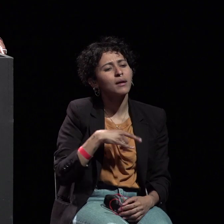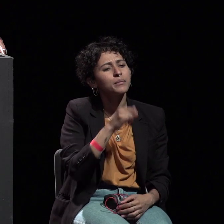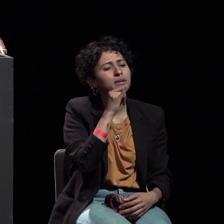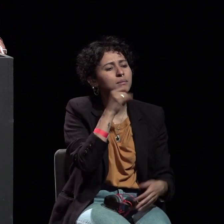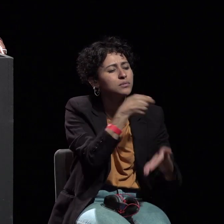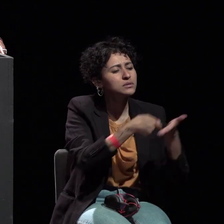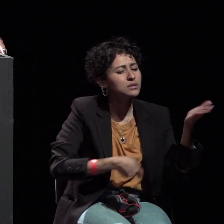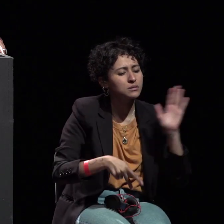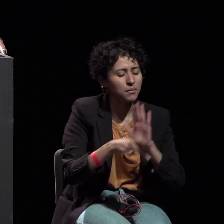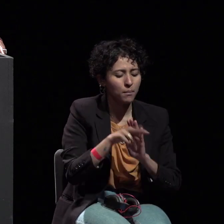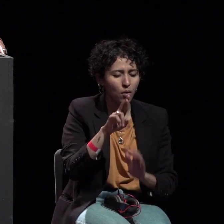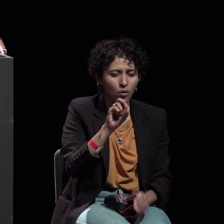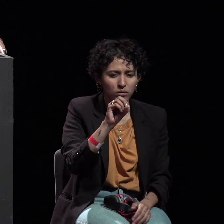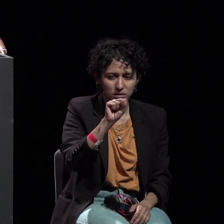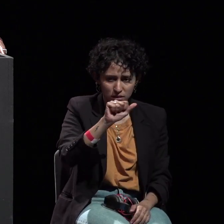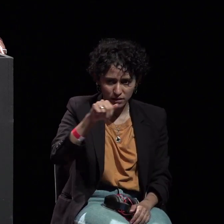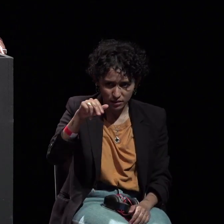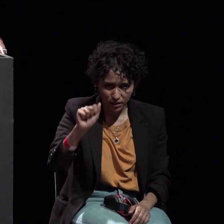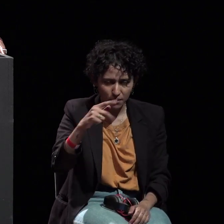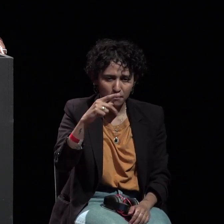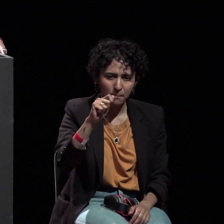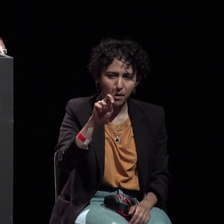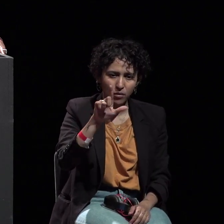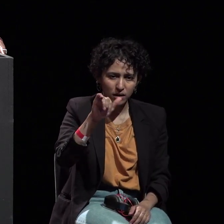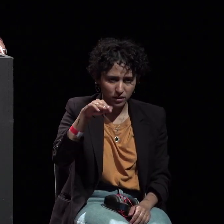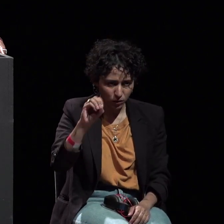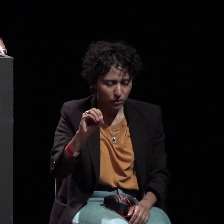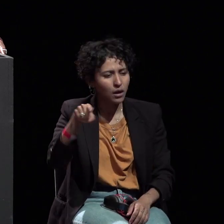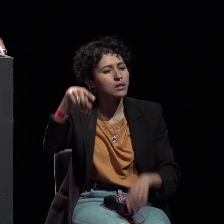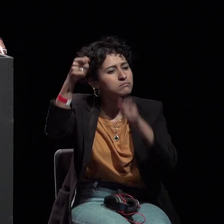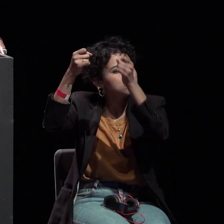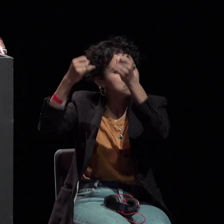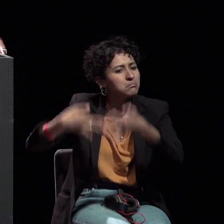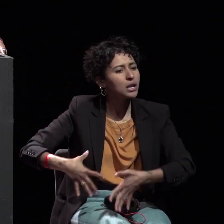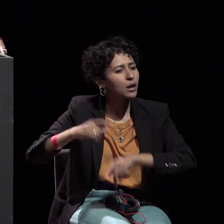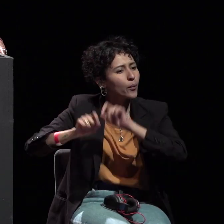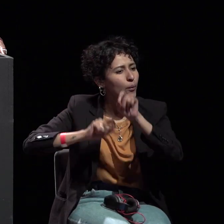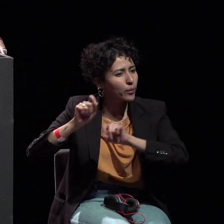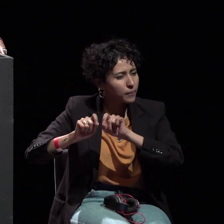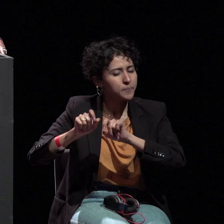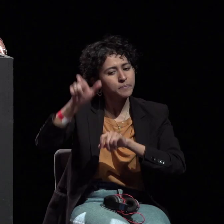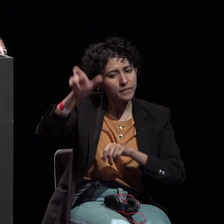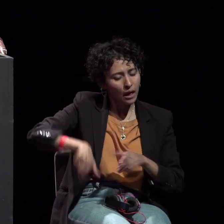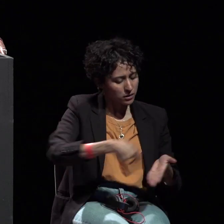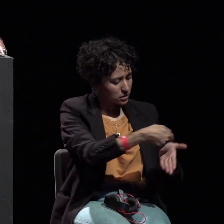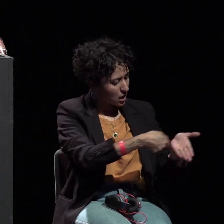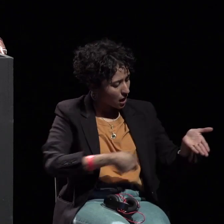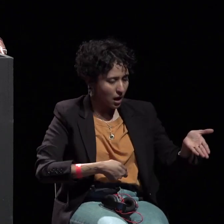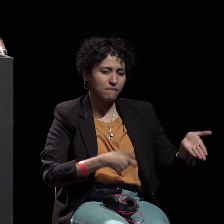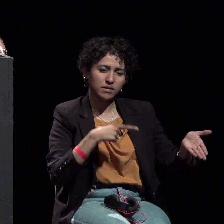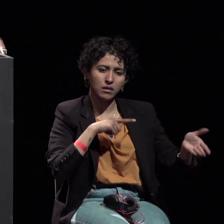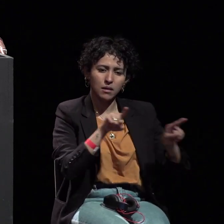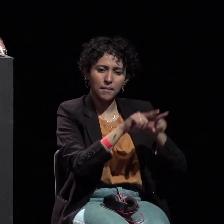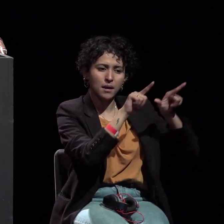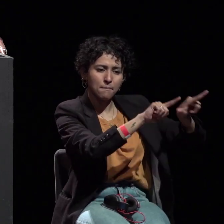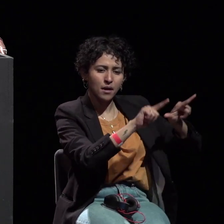ela trabalha exatamente nessa perspectiva. É preciso que, e ela pega